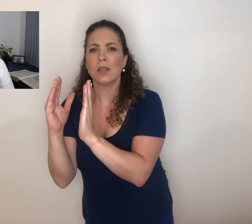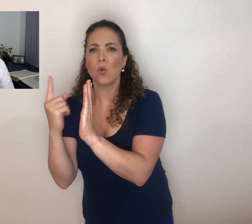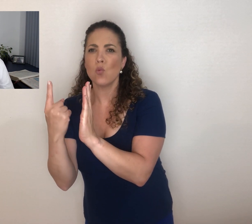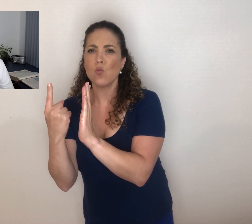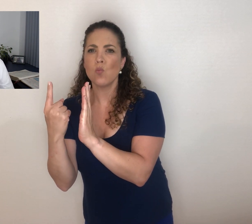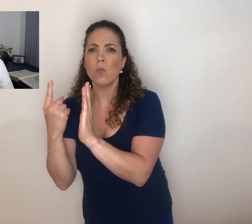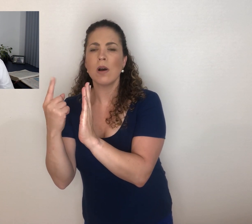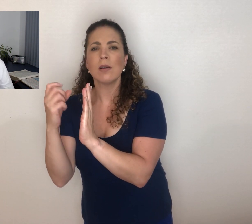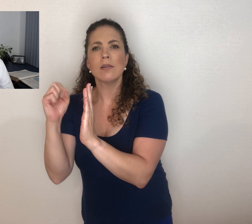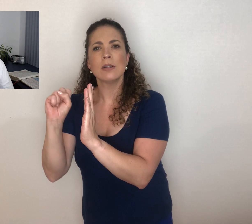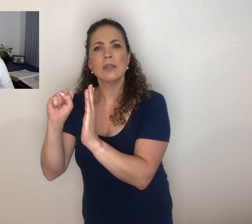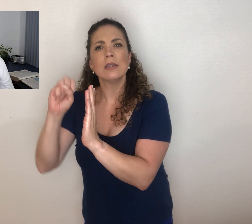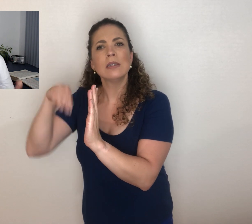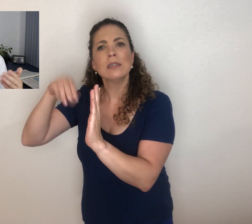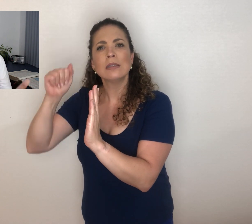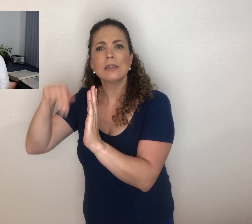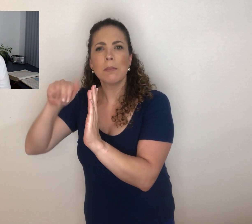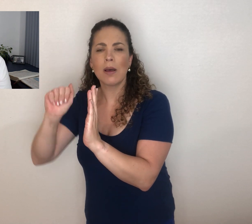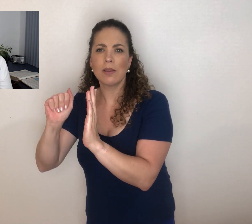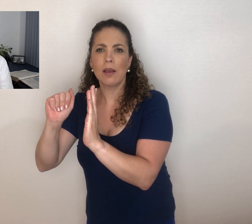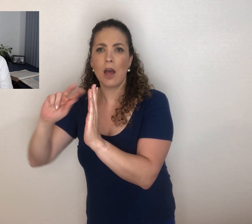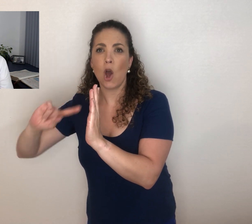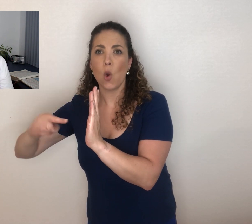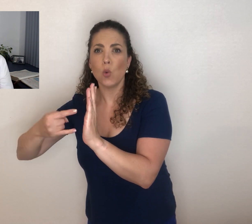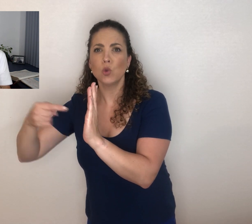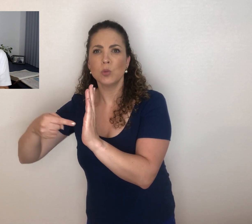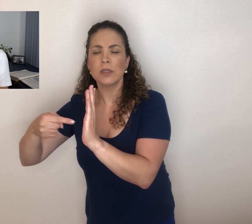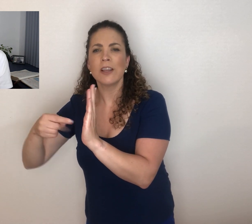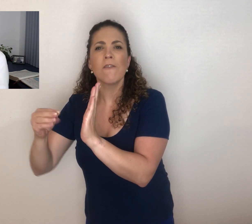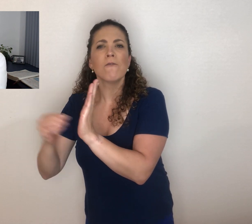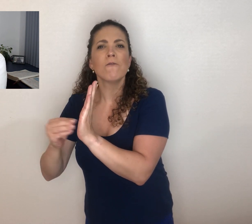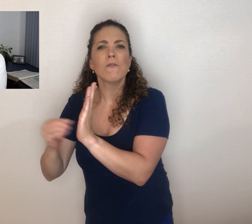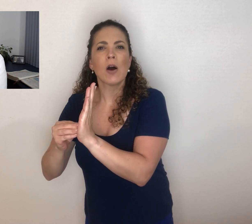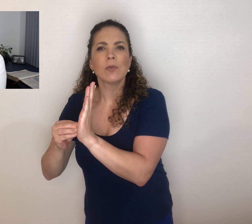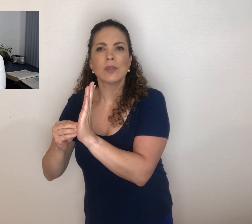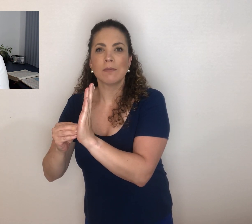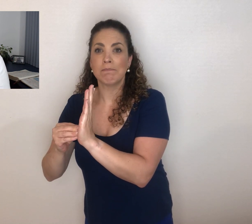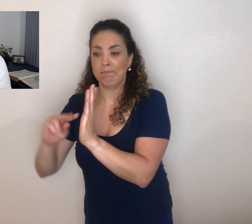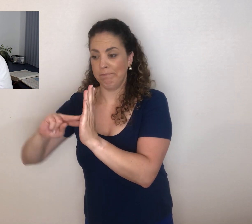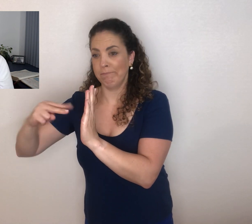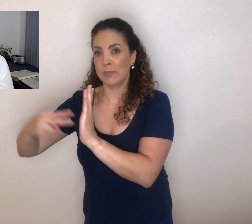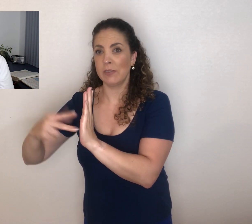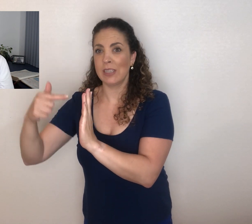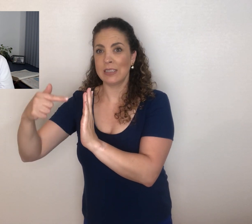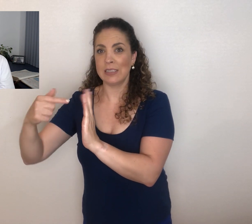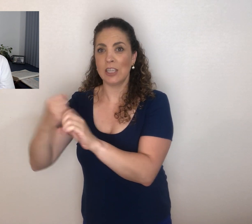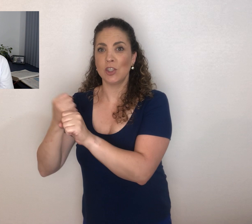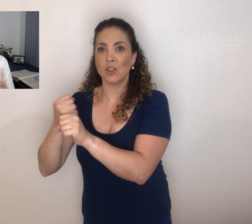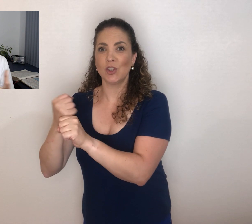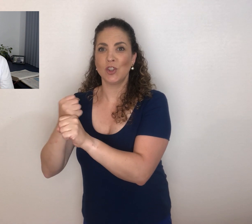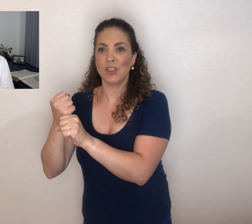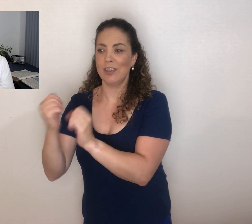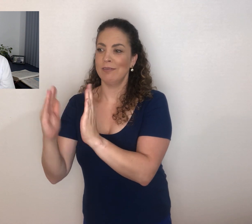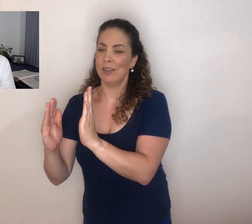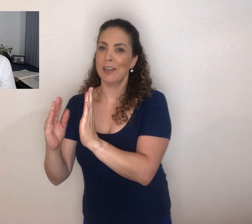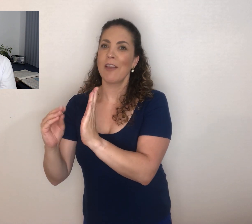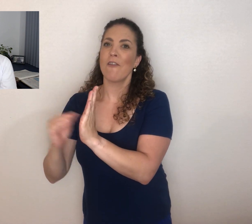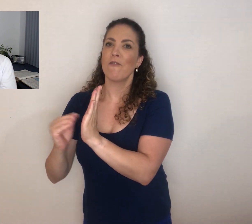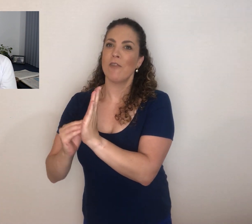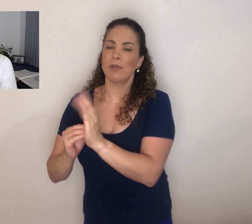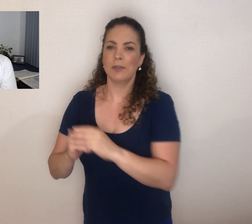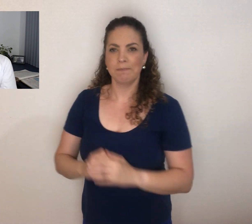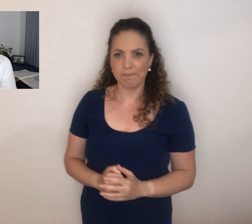faltando uma semana de 7 anos, que não sucedeu ali naquela época,